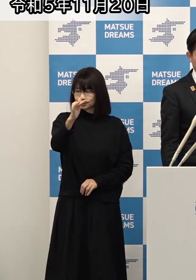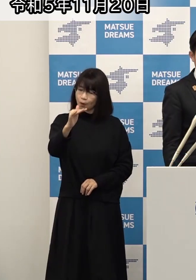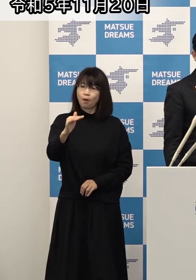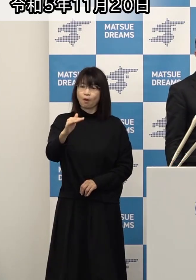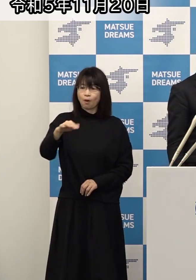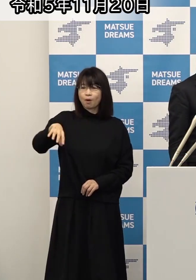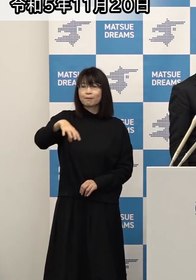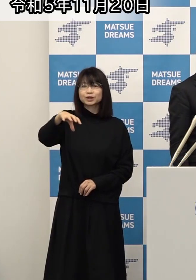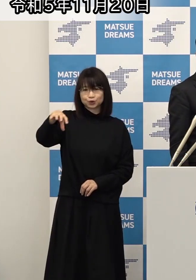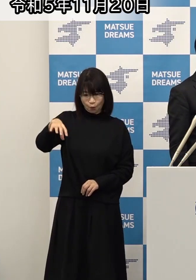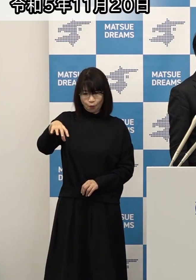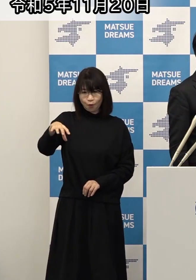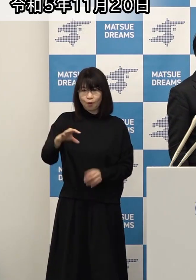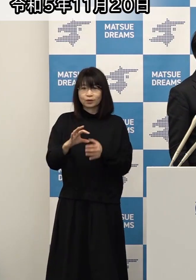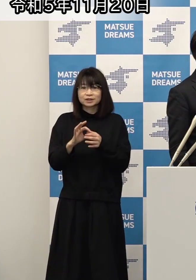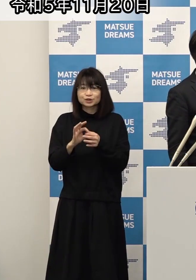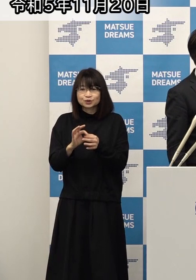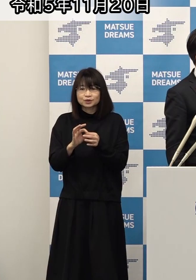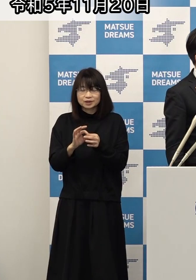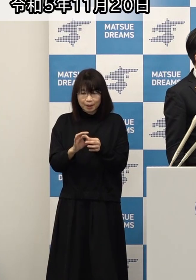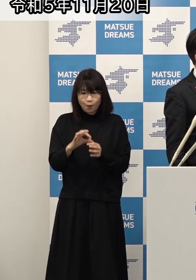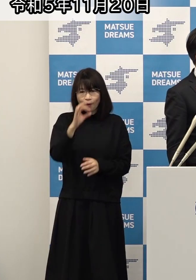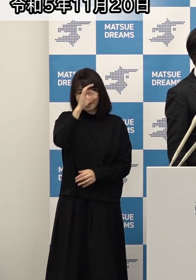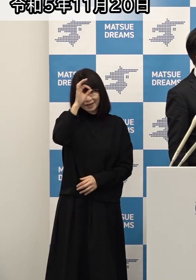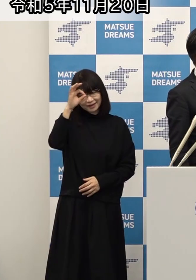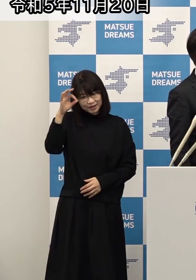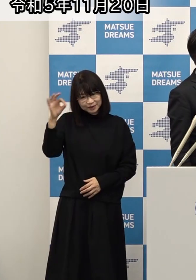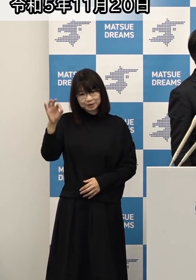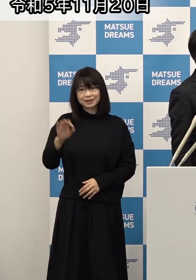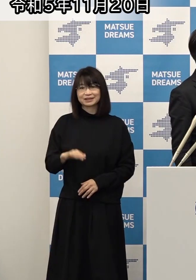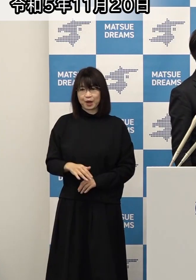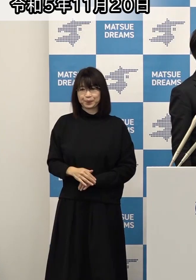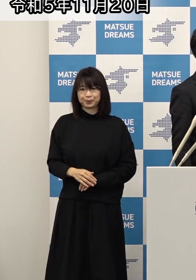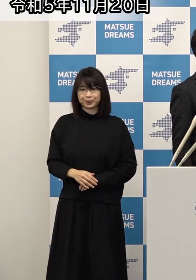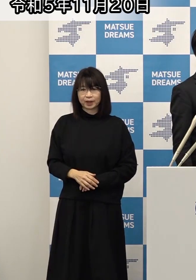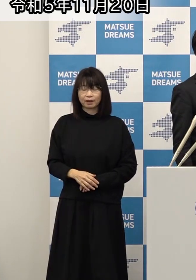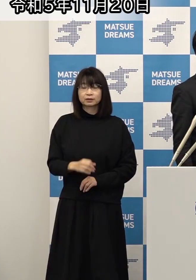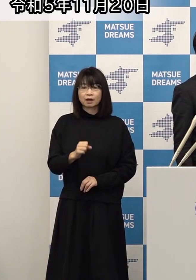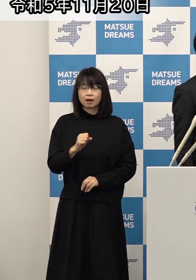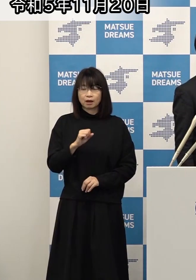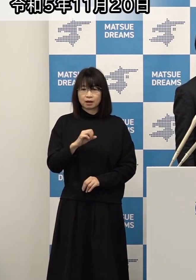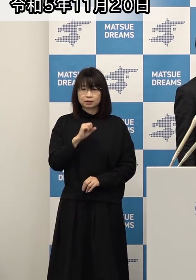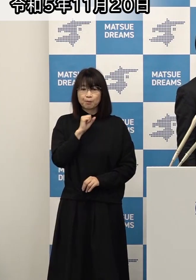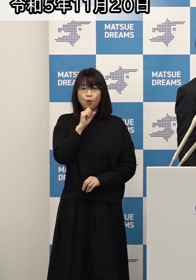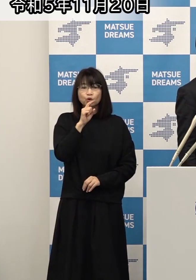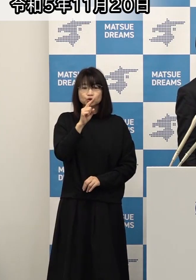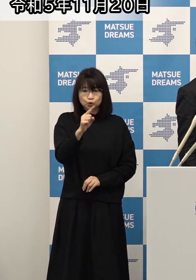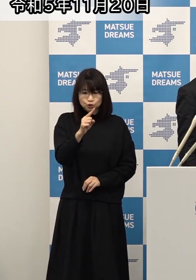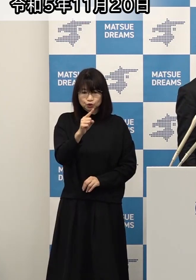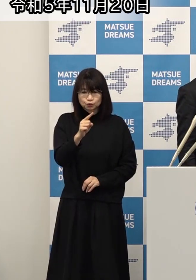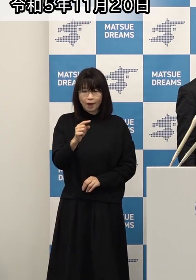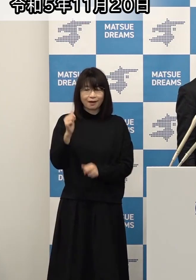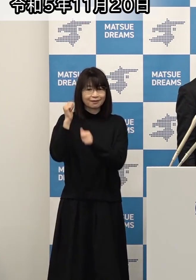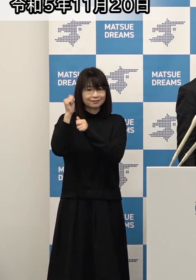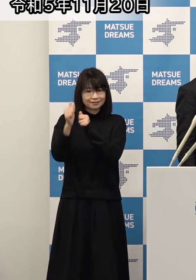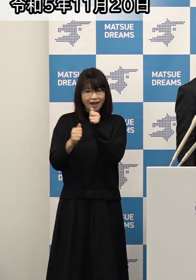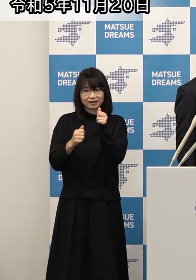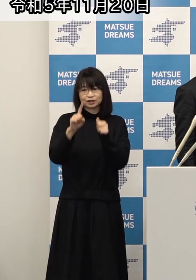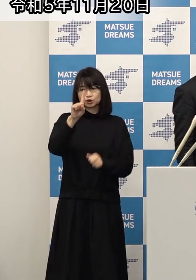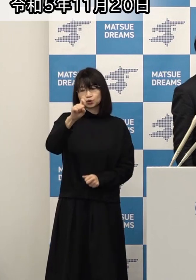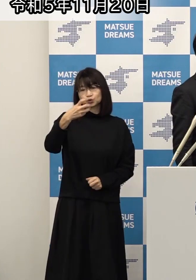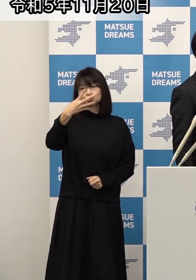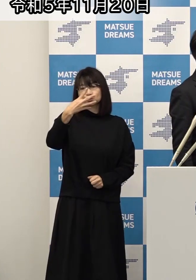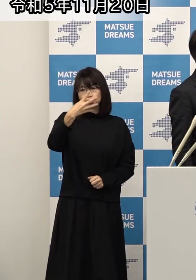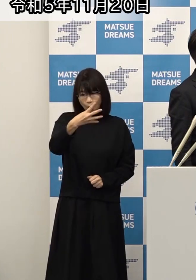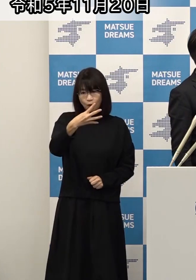させていただいたところです。でもう一つは甲州第14中学校を訪問させていただきました